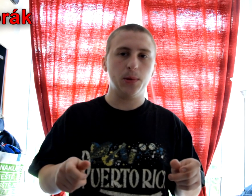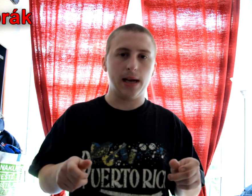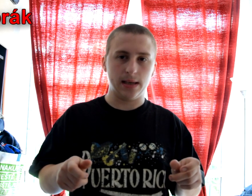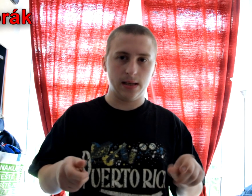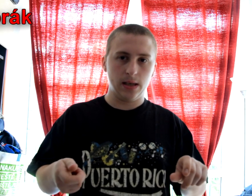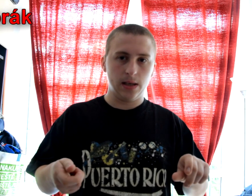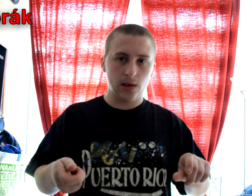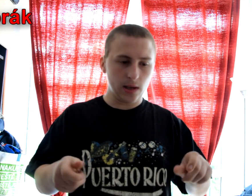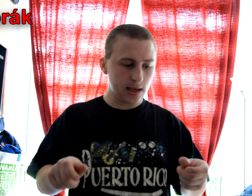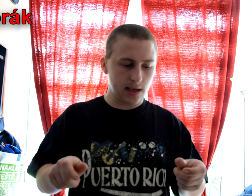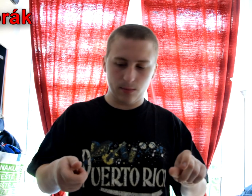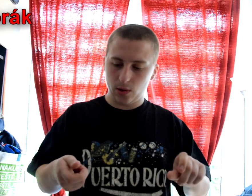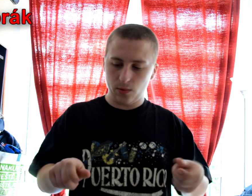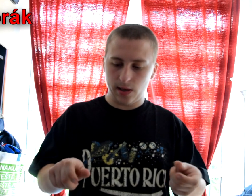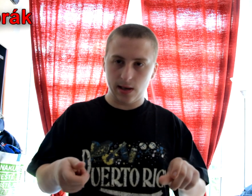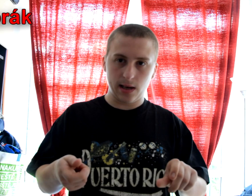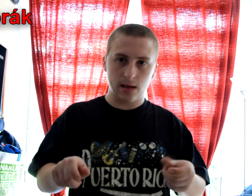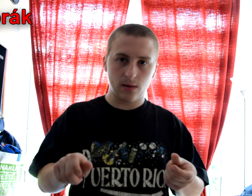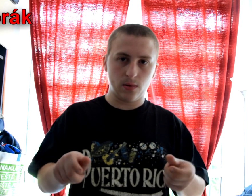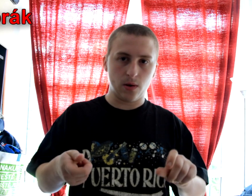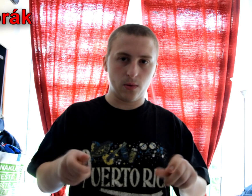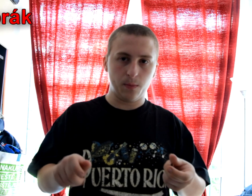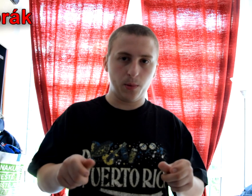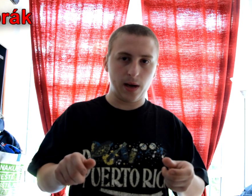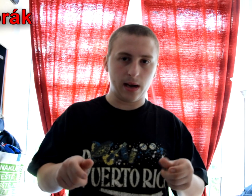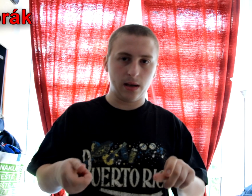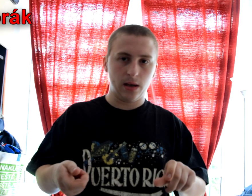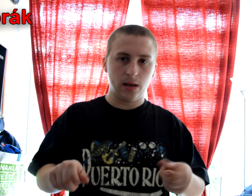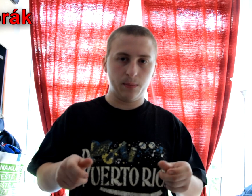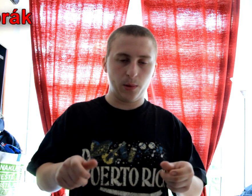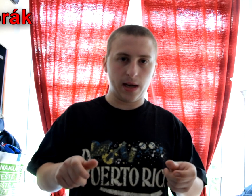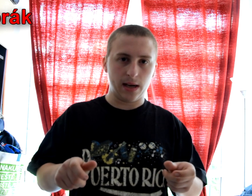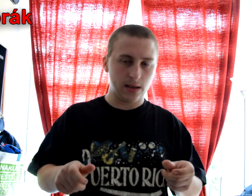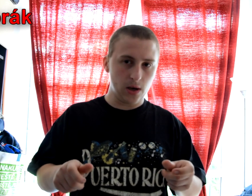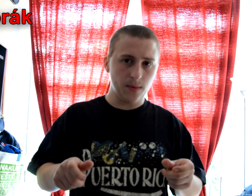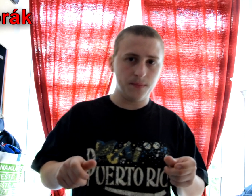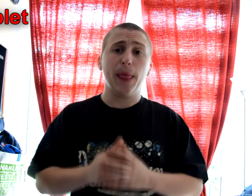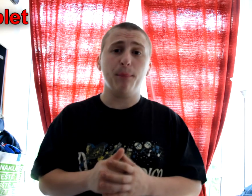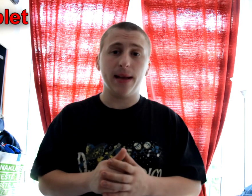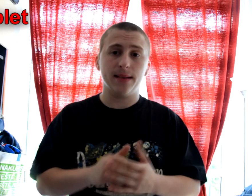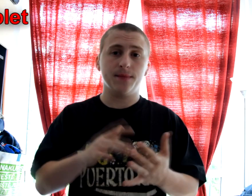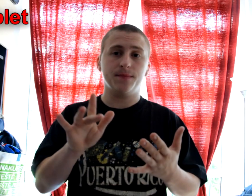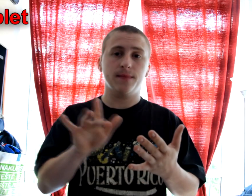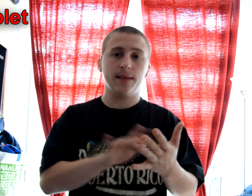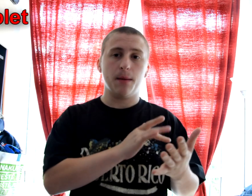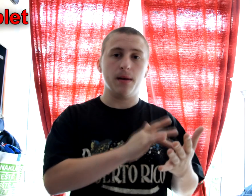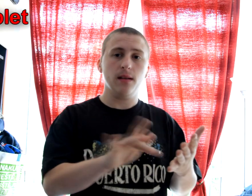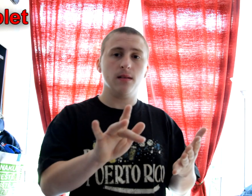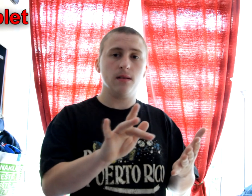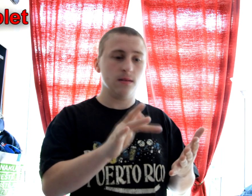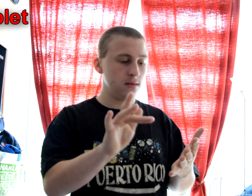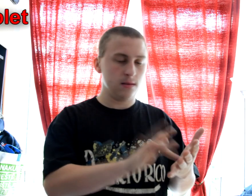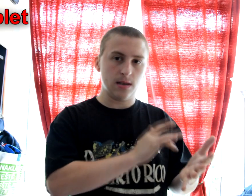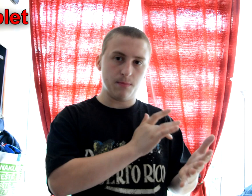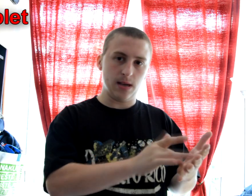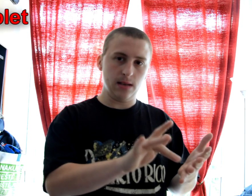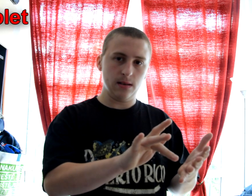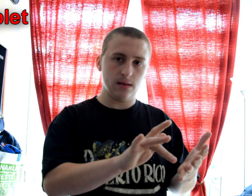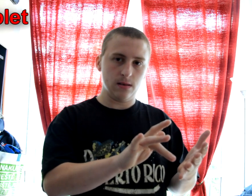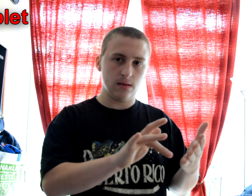Sporák. Jo, takhle jenom kroutíte rukou. Sporák. Sporák, jo? Tablet. Tablet. Tablet.